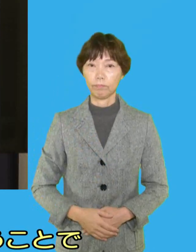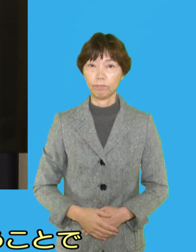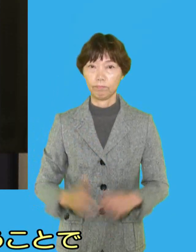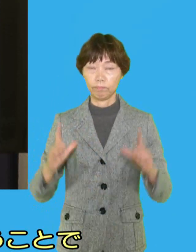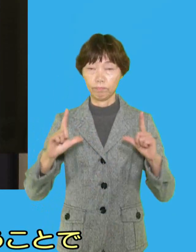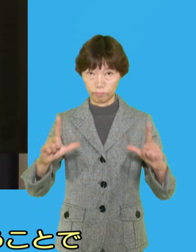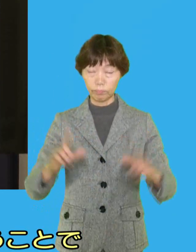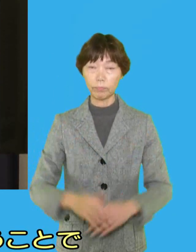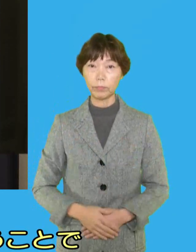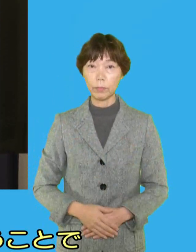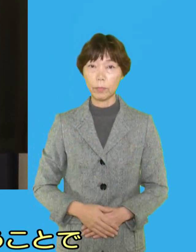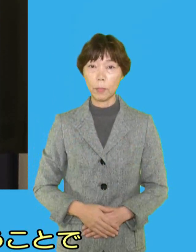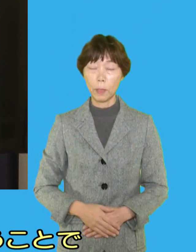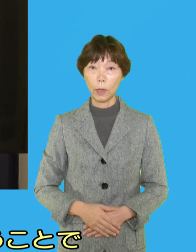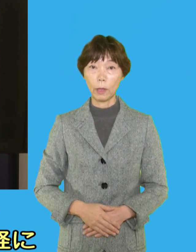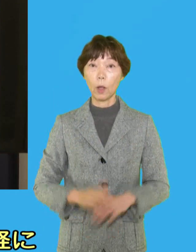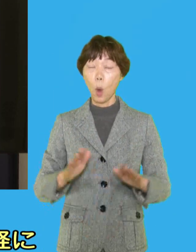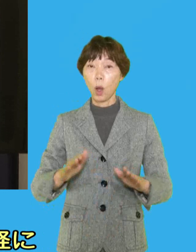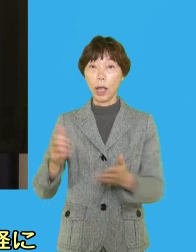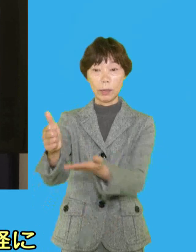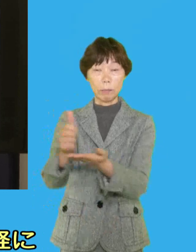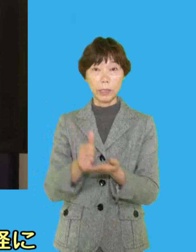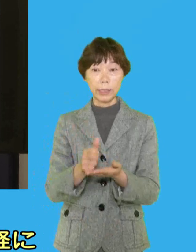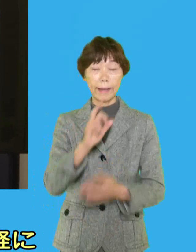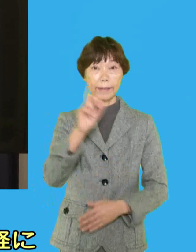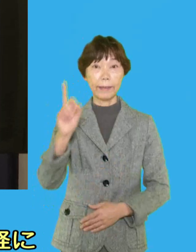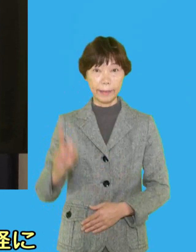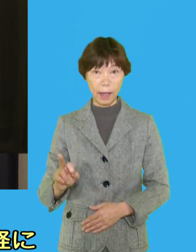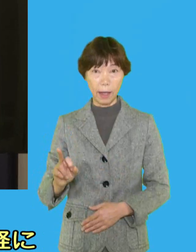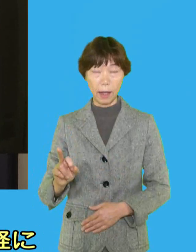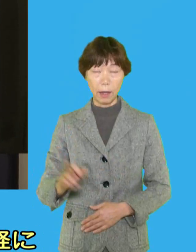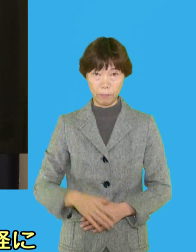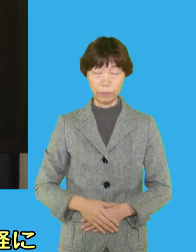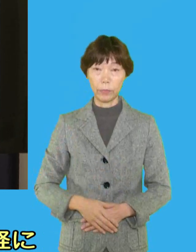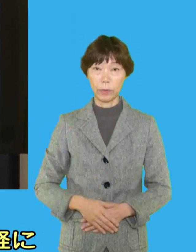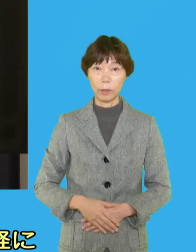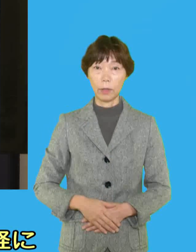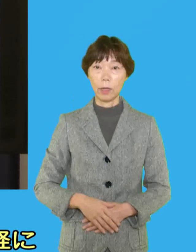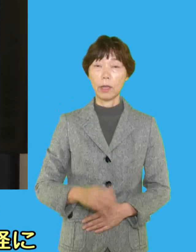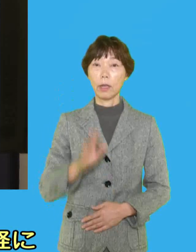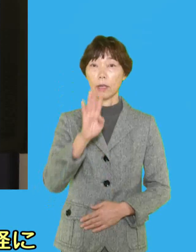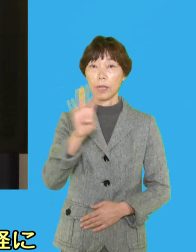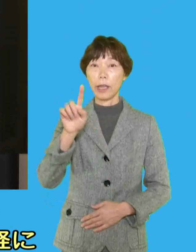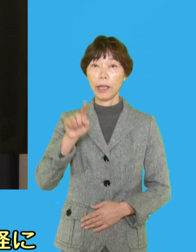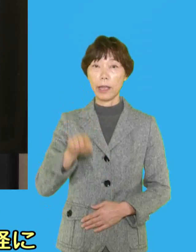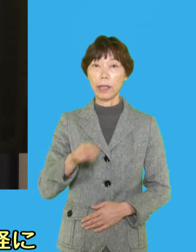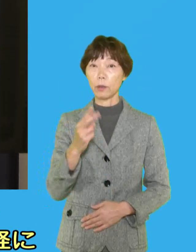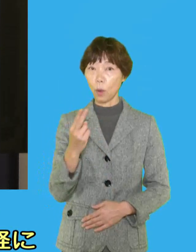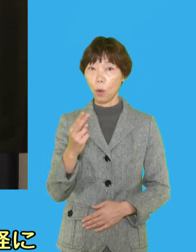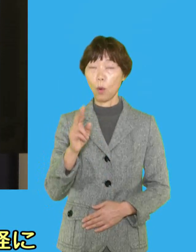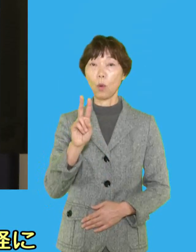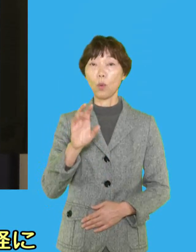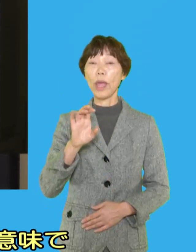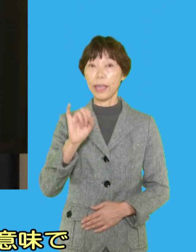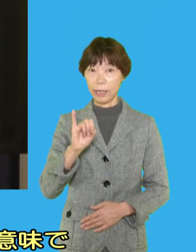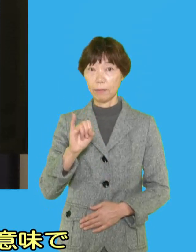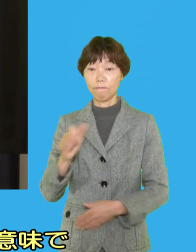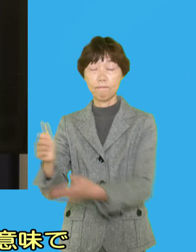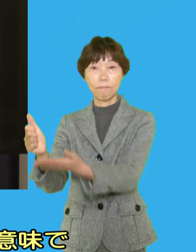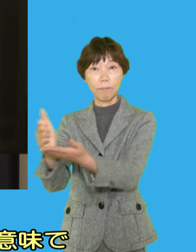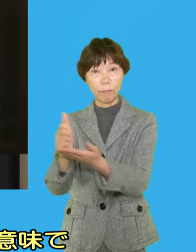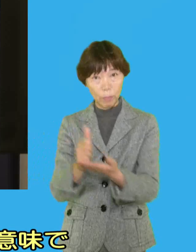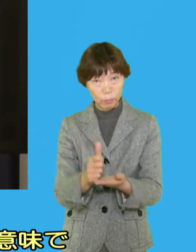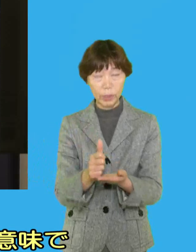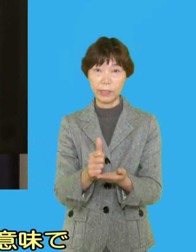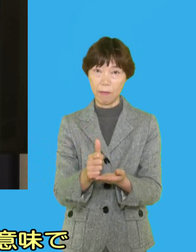ビジターセンターということで、まずはゲートウェイ訪問される方の気軽に